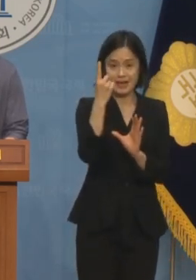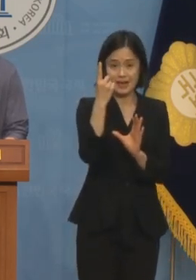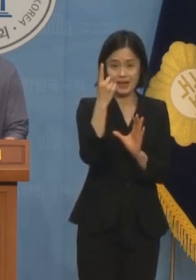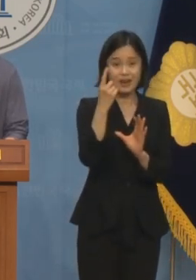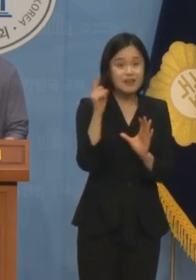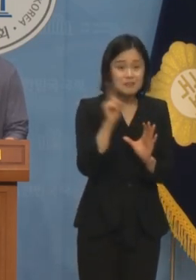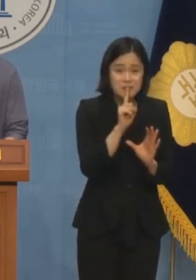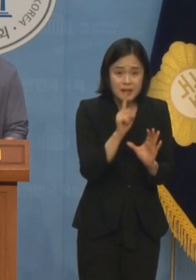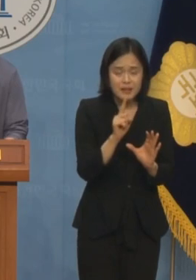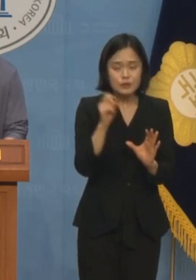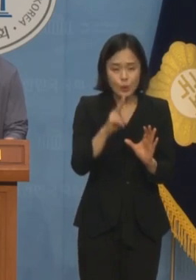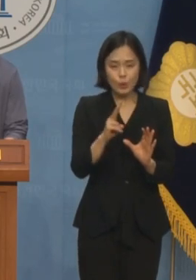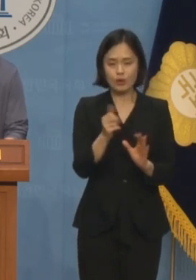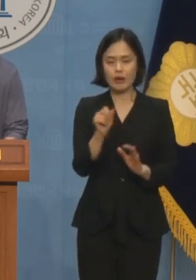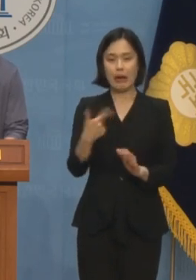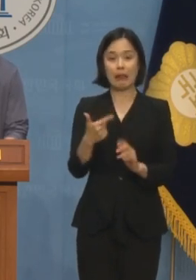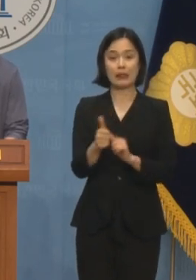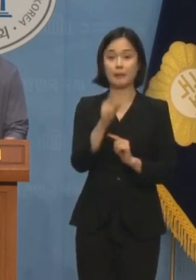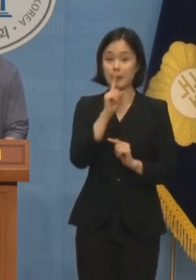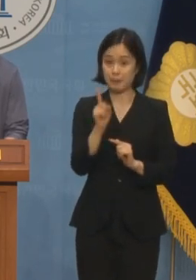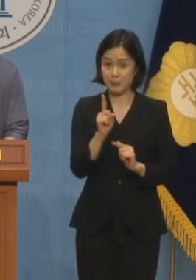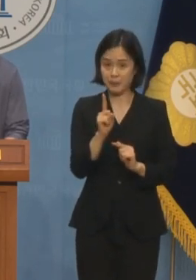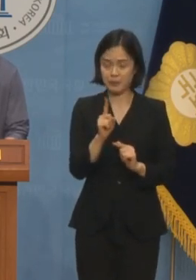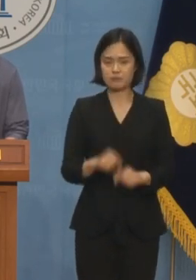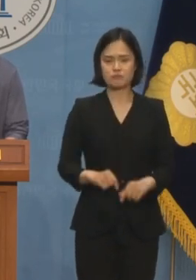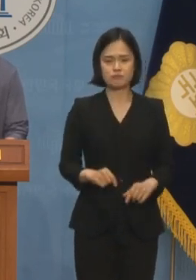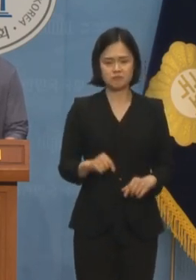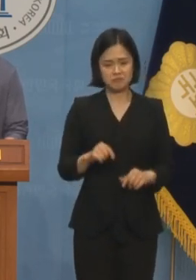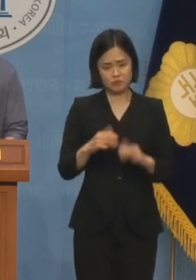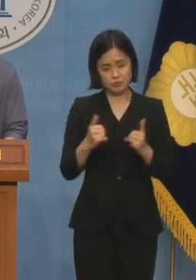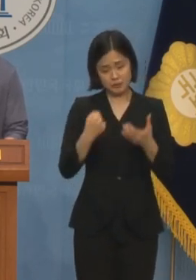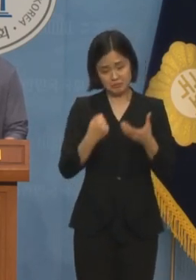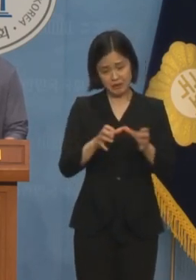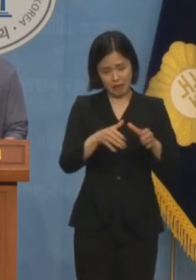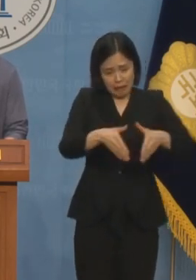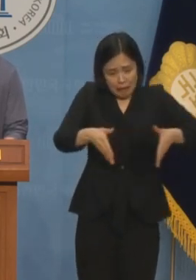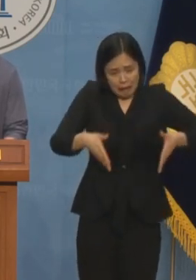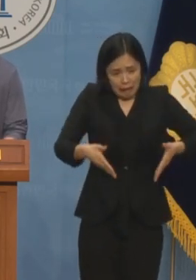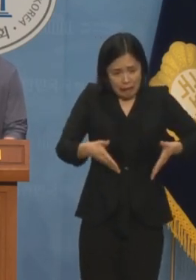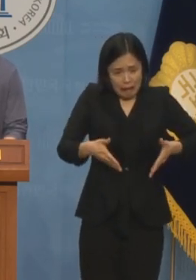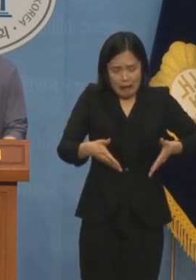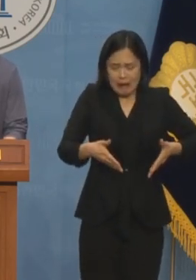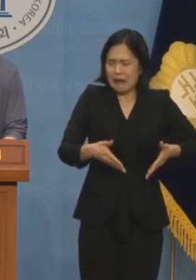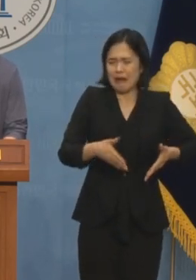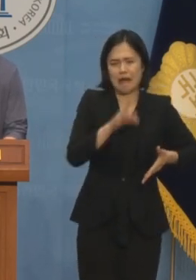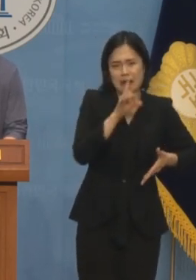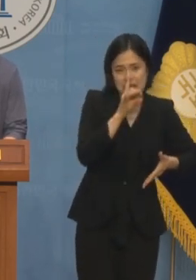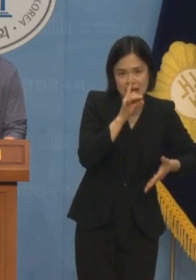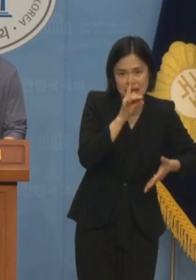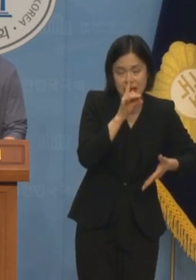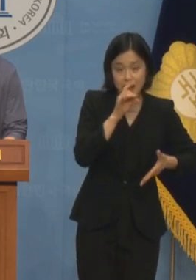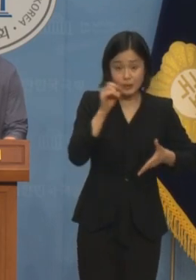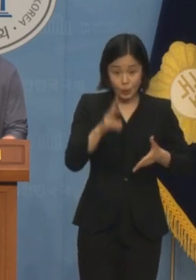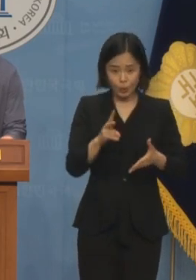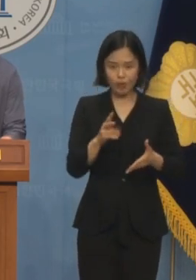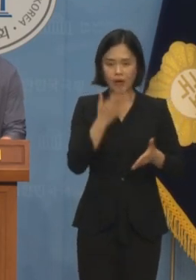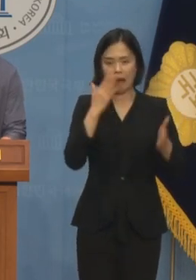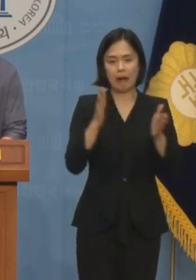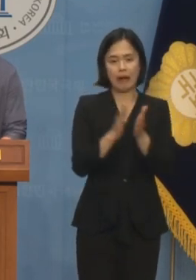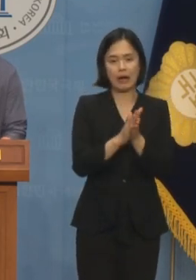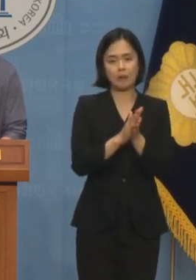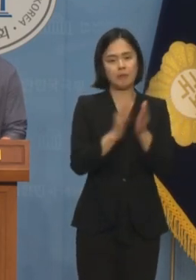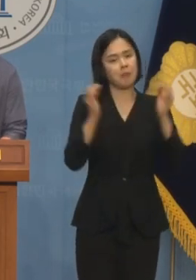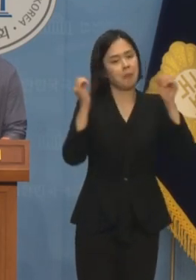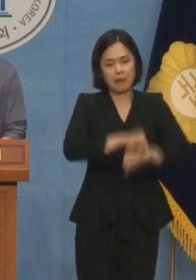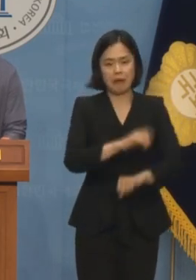사는 사람들 같다. 이러다가 다 죽습니다. 3연타 출마 선언을 본 우리